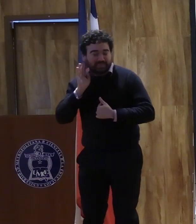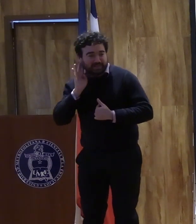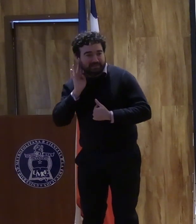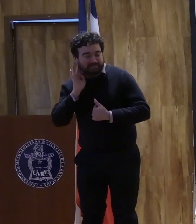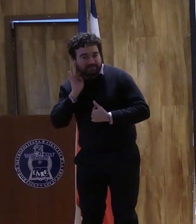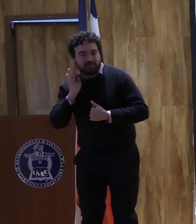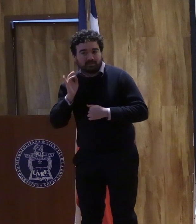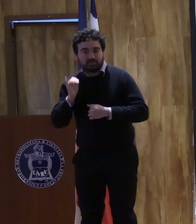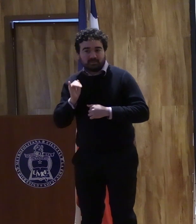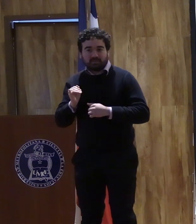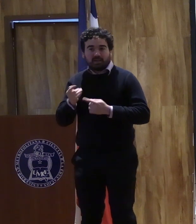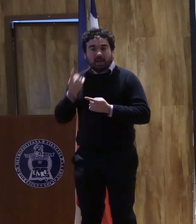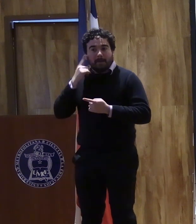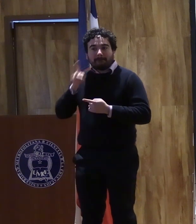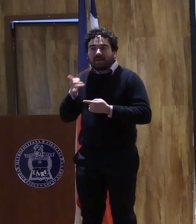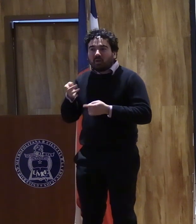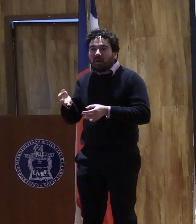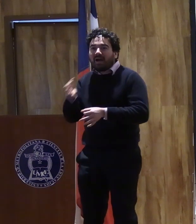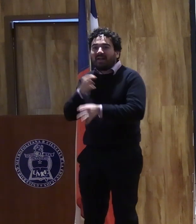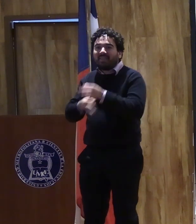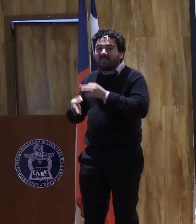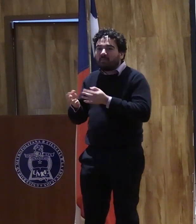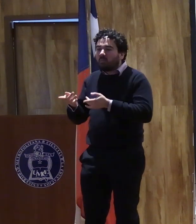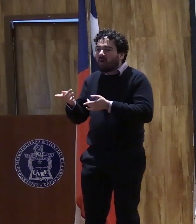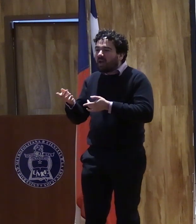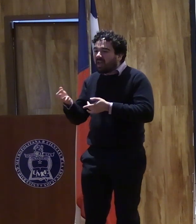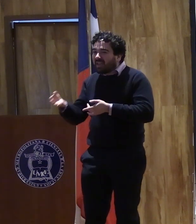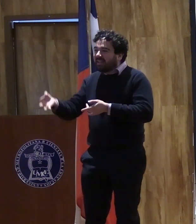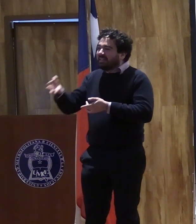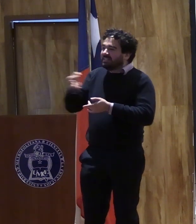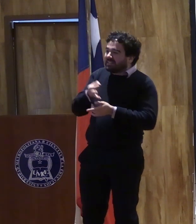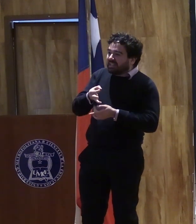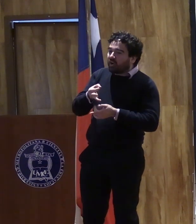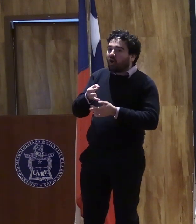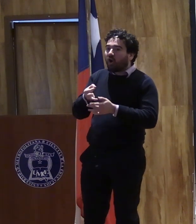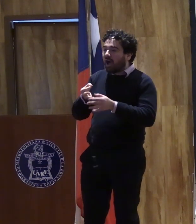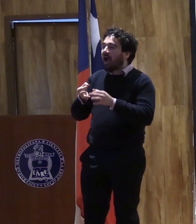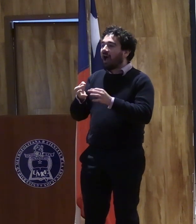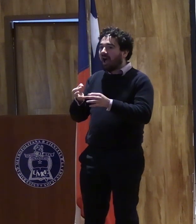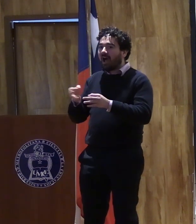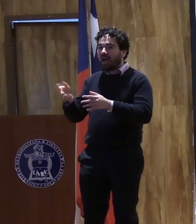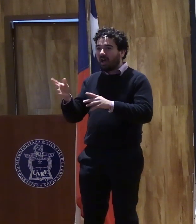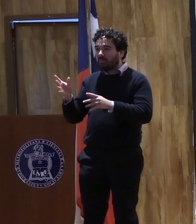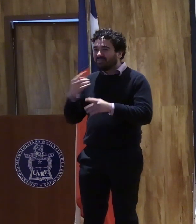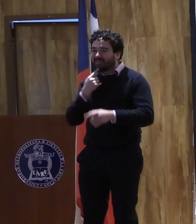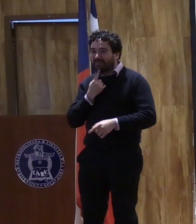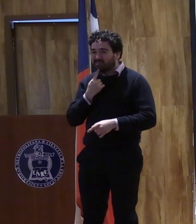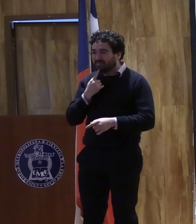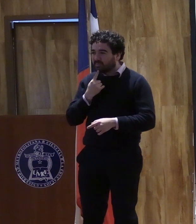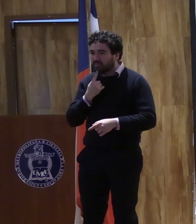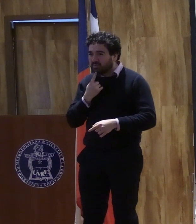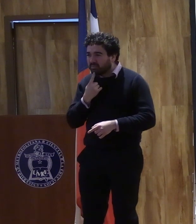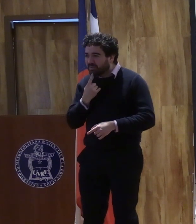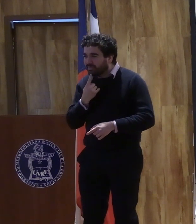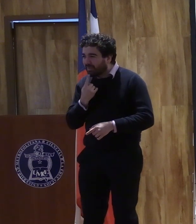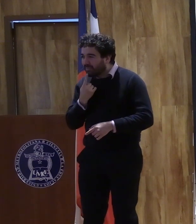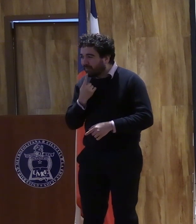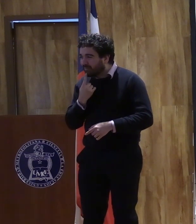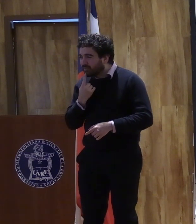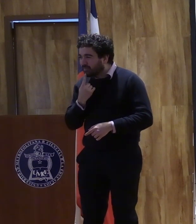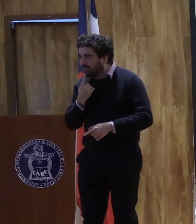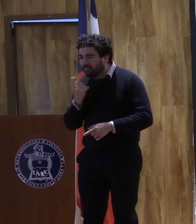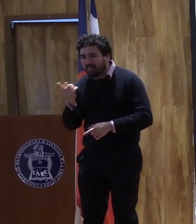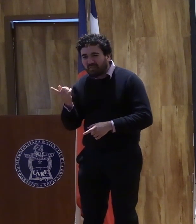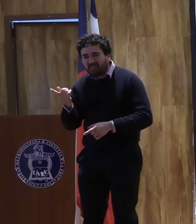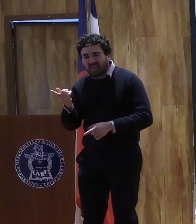para que uno escuche lo que dijo. No, uno pregunta qué quiso decir, porque es un cantinfleo que no llevó para ninguna parte y uno tiene